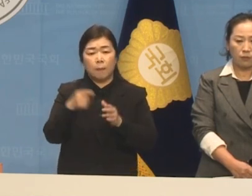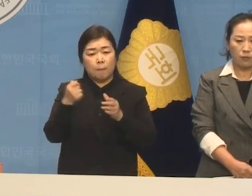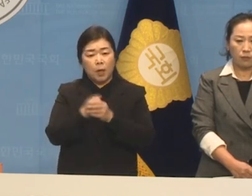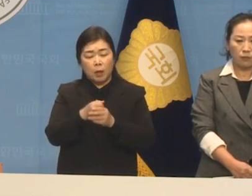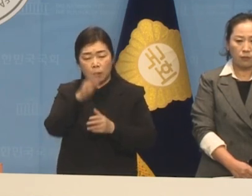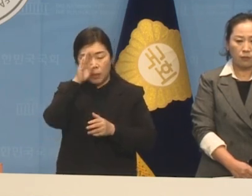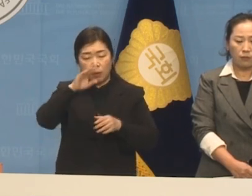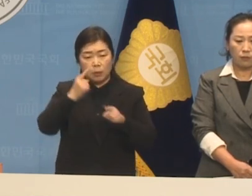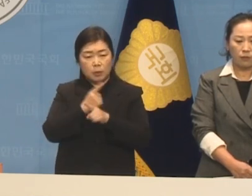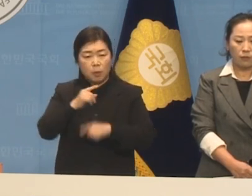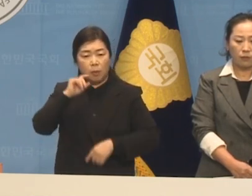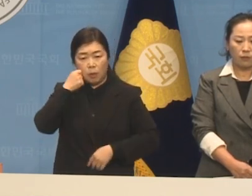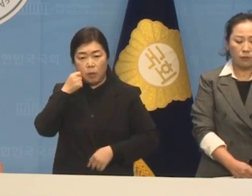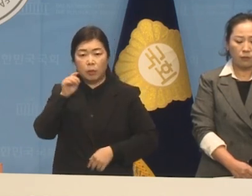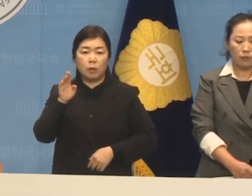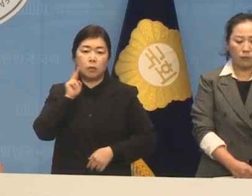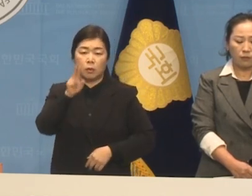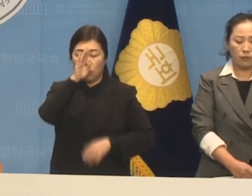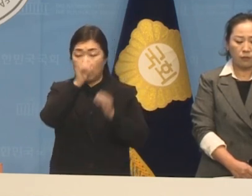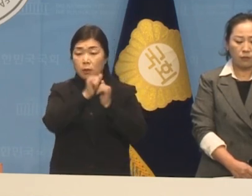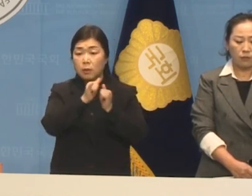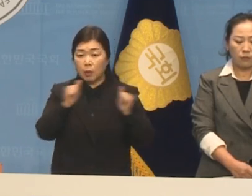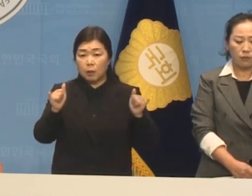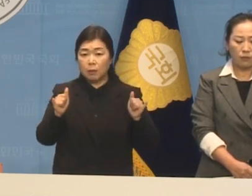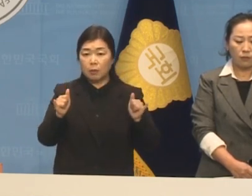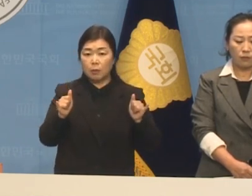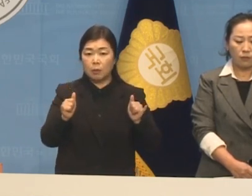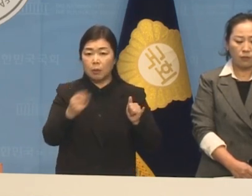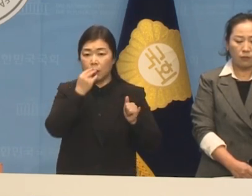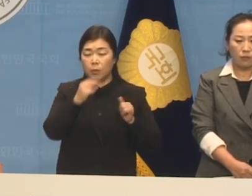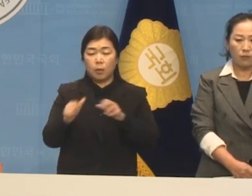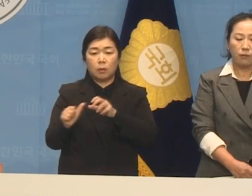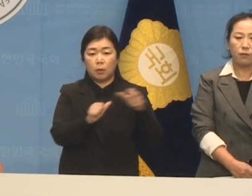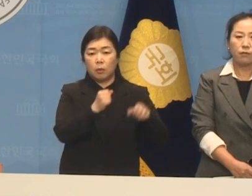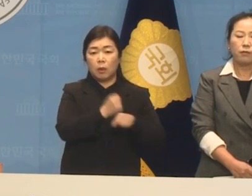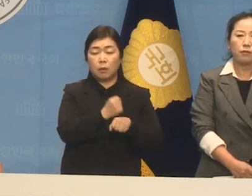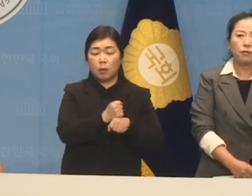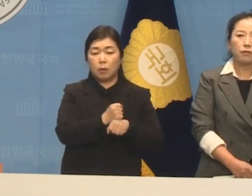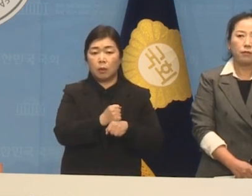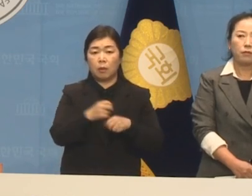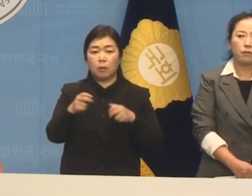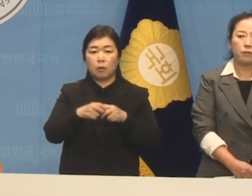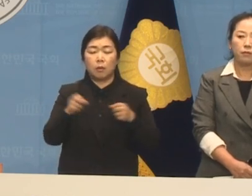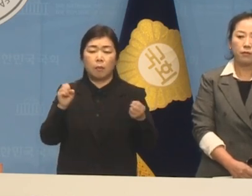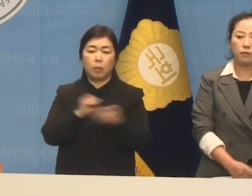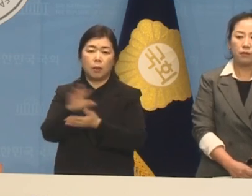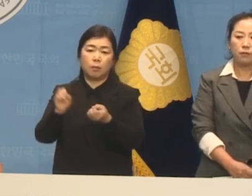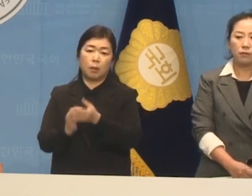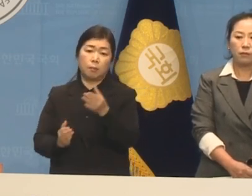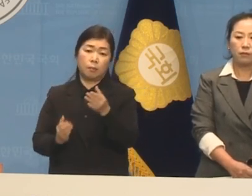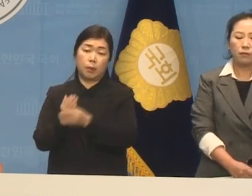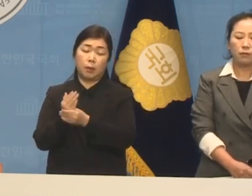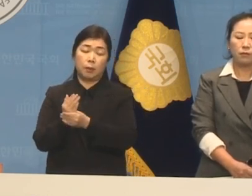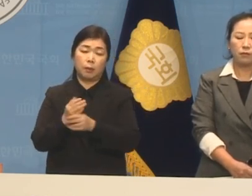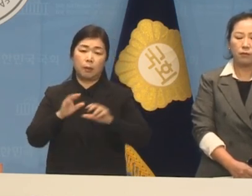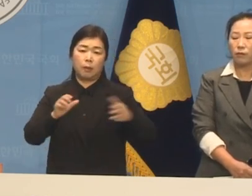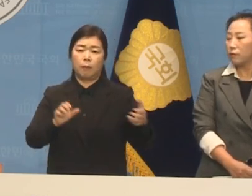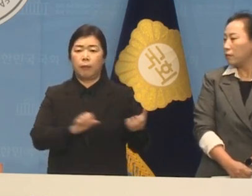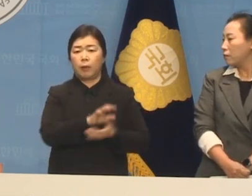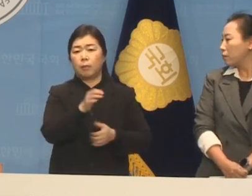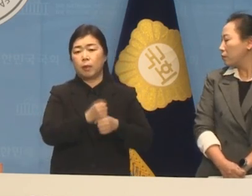희귀난치병 중증 질환자들의 생명을 볼모로 잡고 의료 대란을 일으켜 국가를 혼란